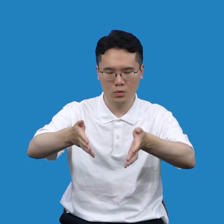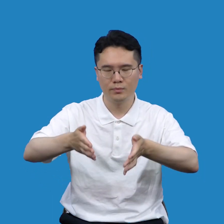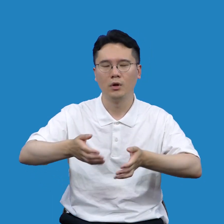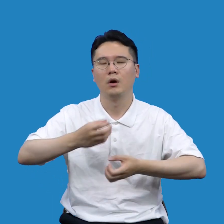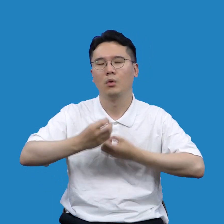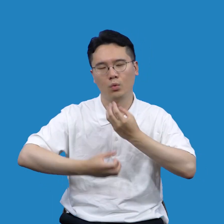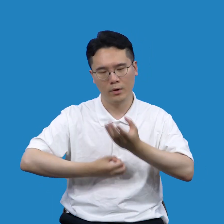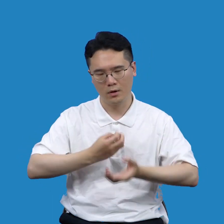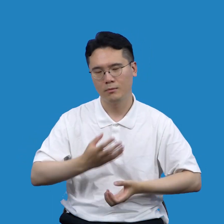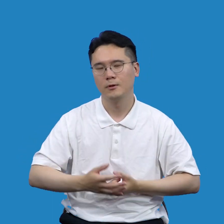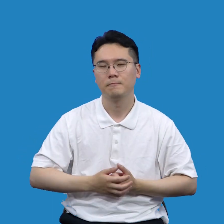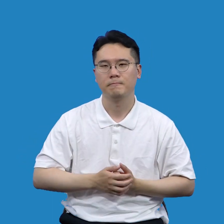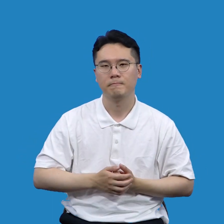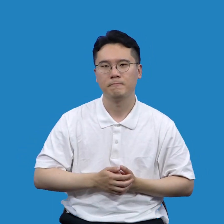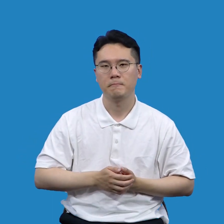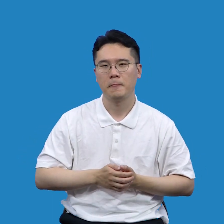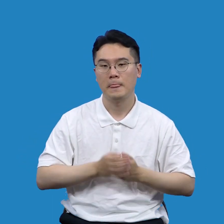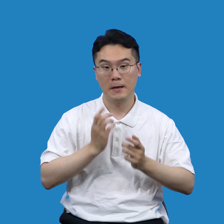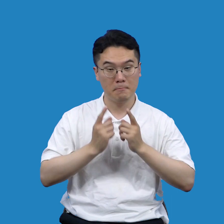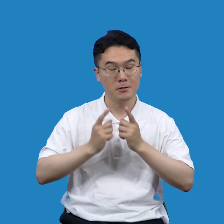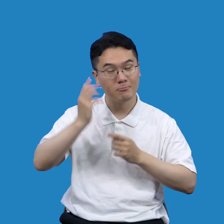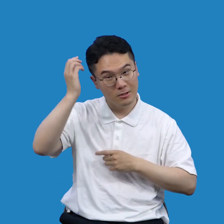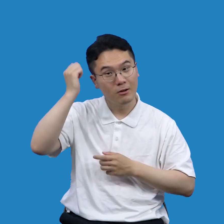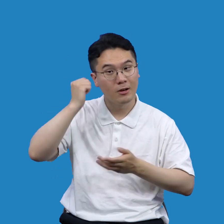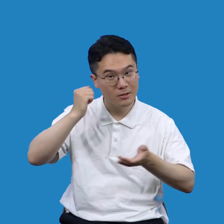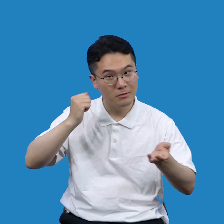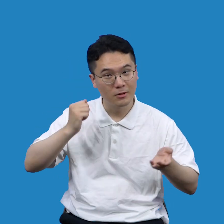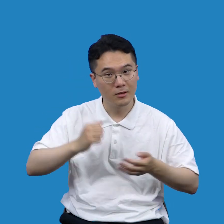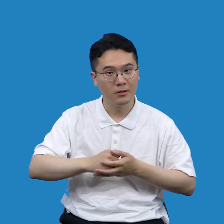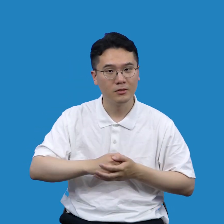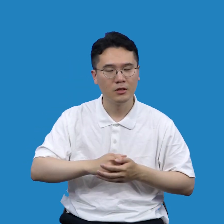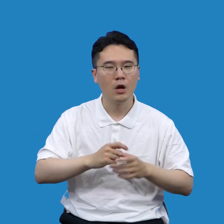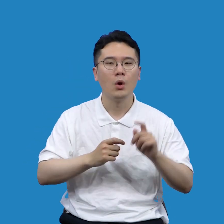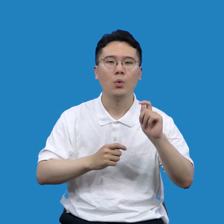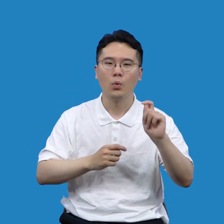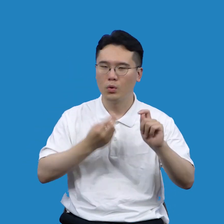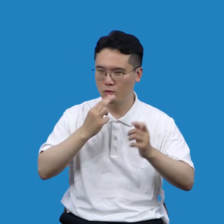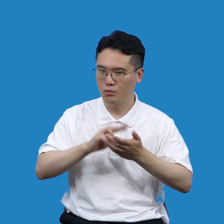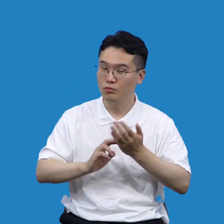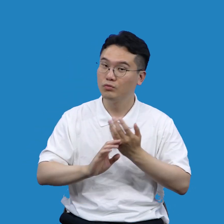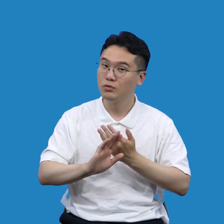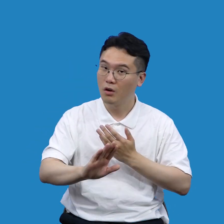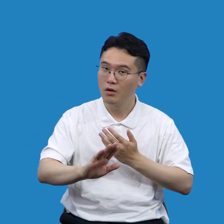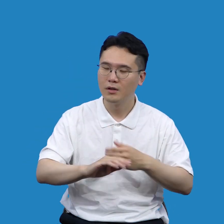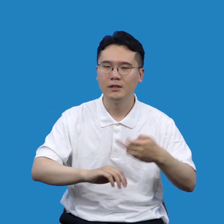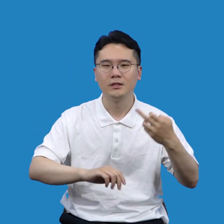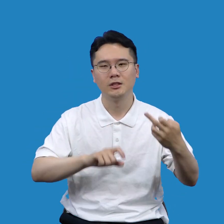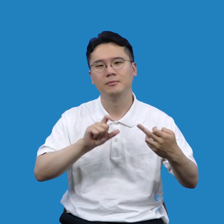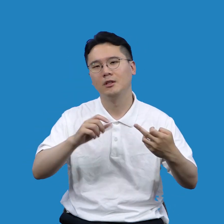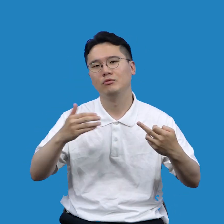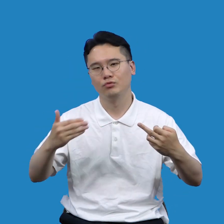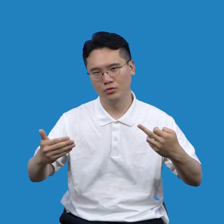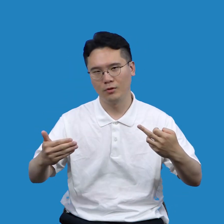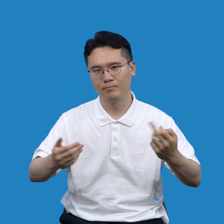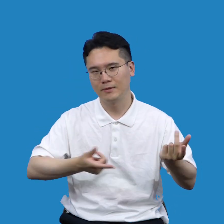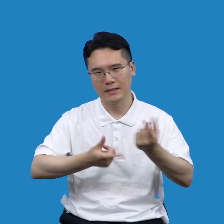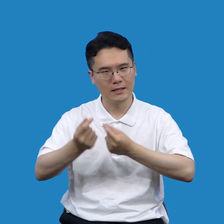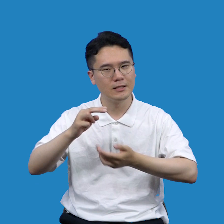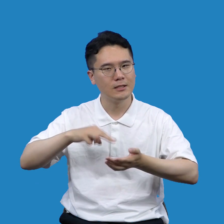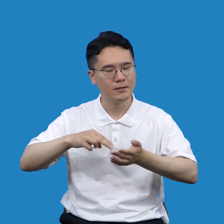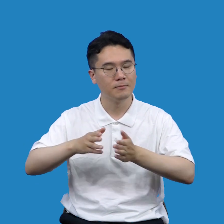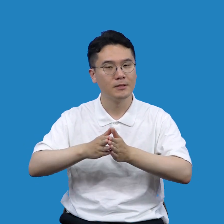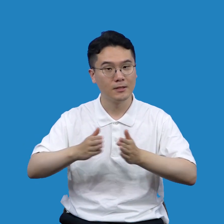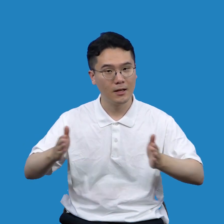됩니다. 이 말씀 기억하시죠? 이제 고린도 후서인데요, 12장 9절입니다. 같이